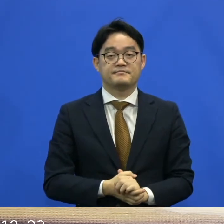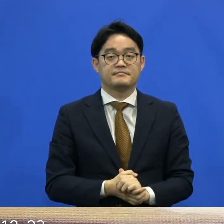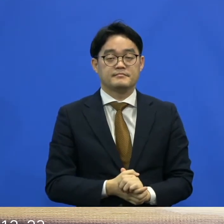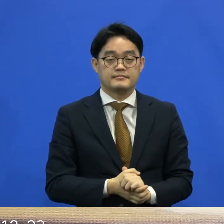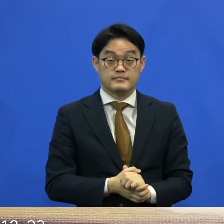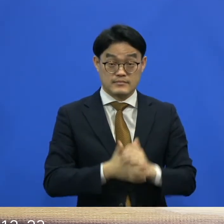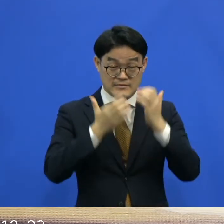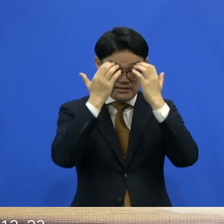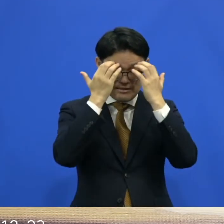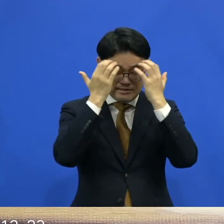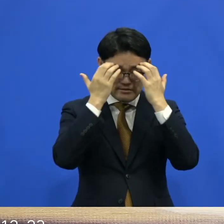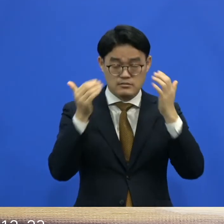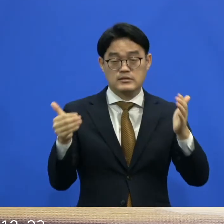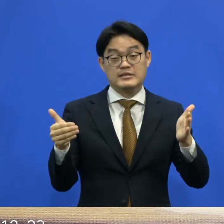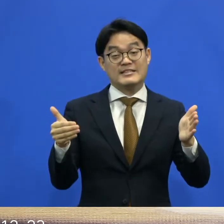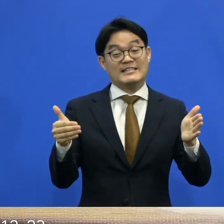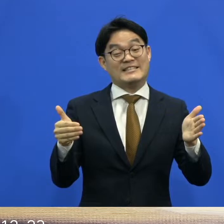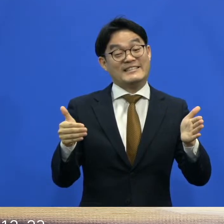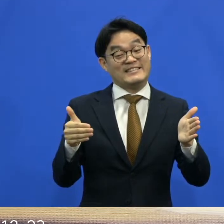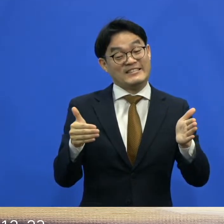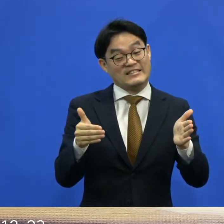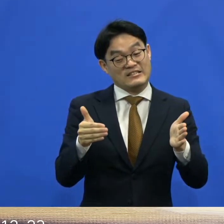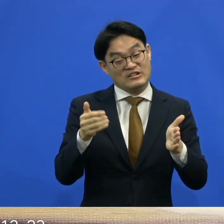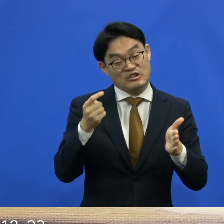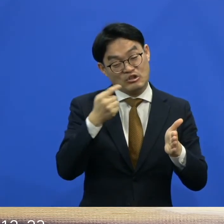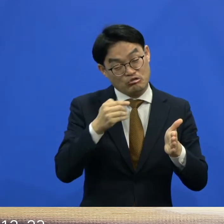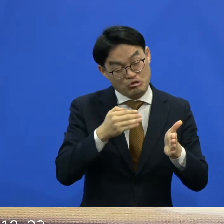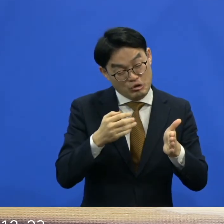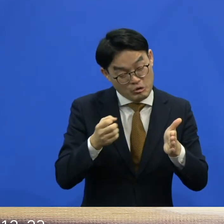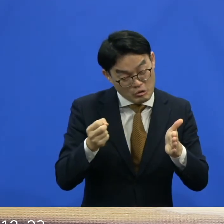고통이 끝이 날 듯 끝이 나지 않는다.